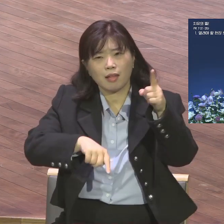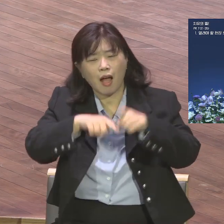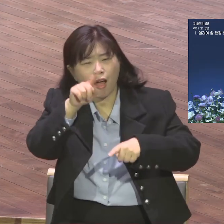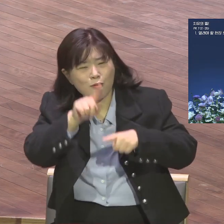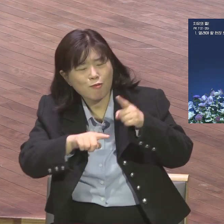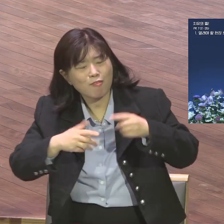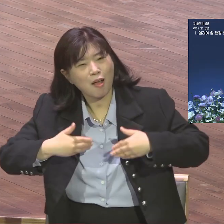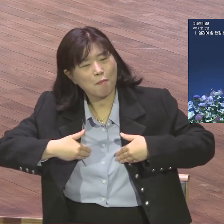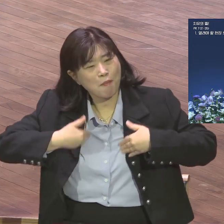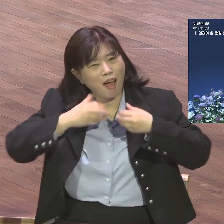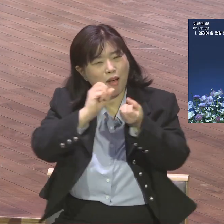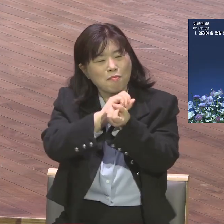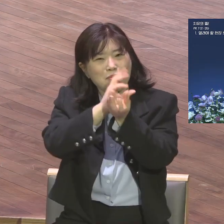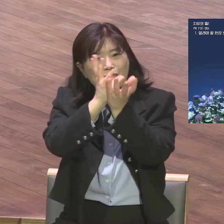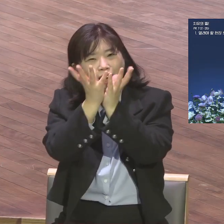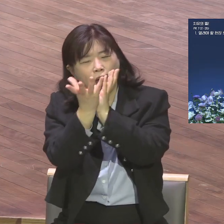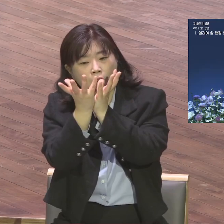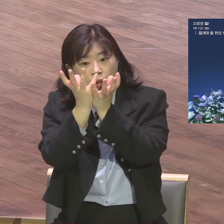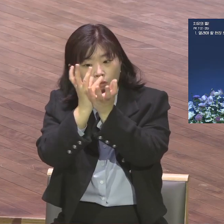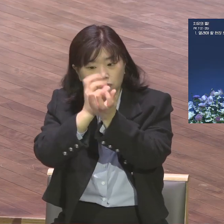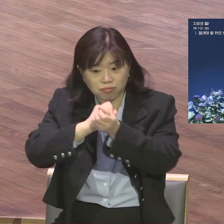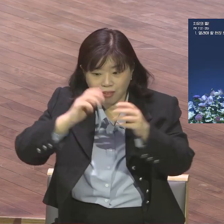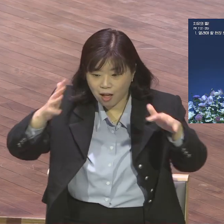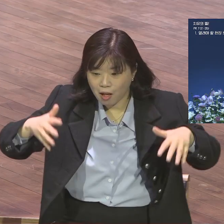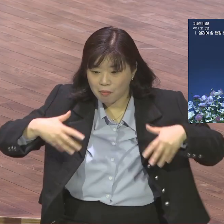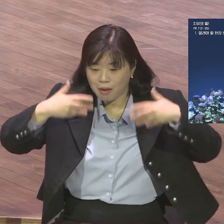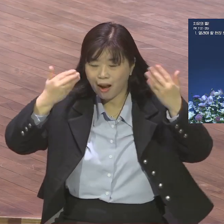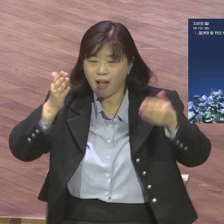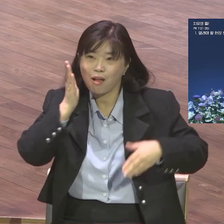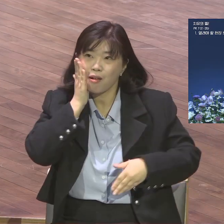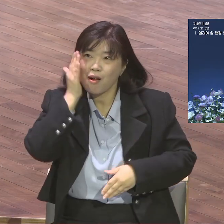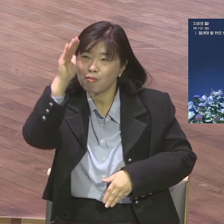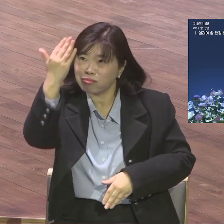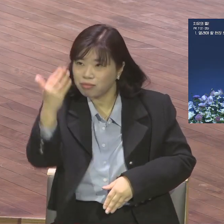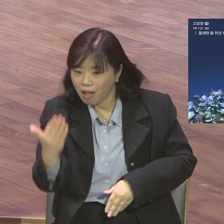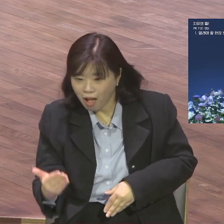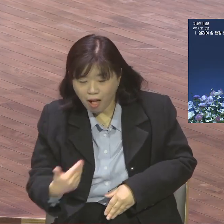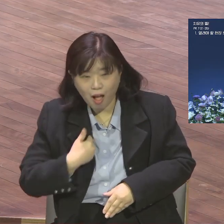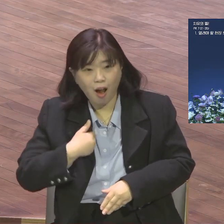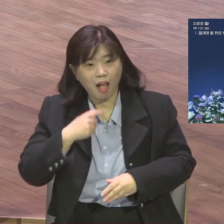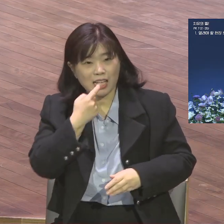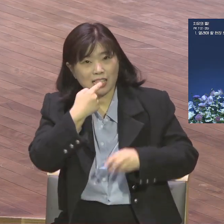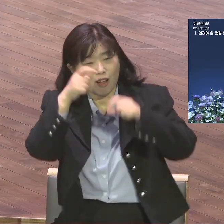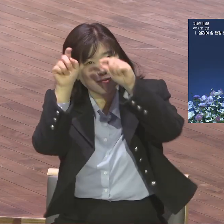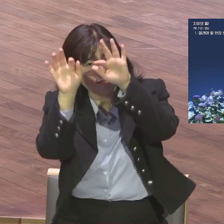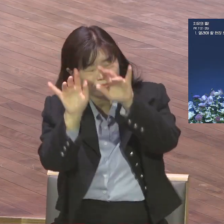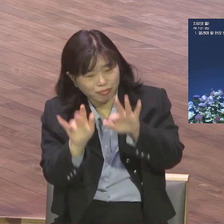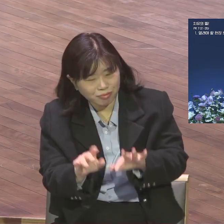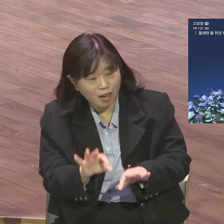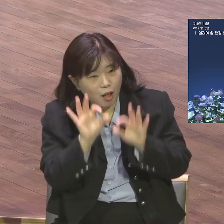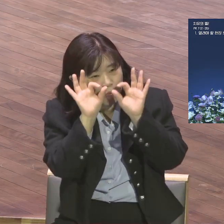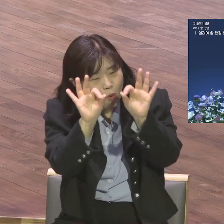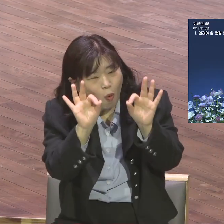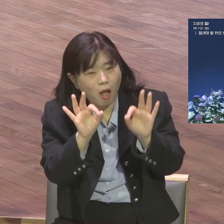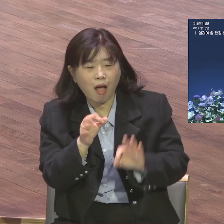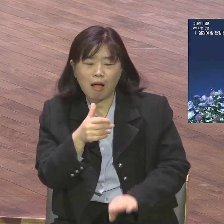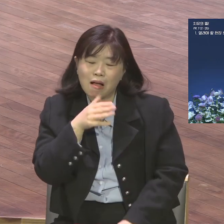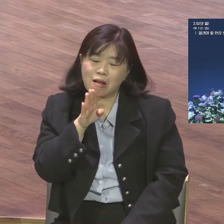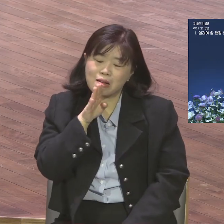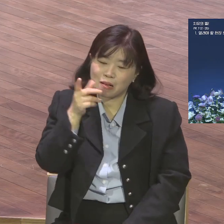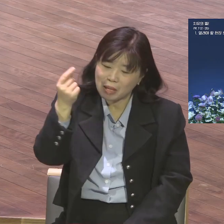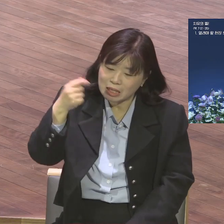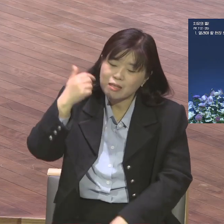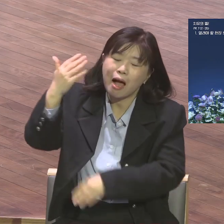창조주의 섭리가 하늘에 가득 차 있구나. 이 깨달아야 되는데 이걸 못 깨달아요. 뭐